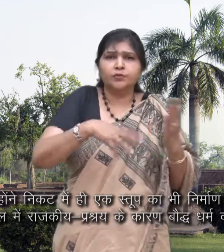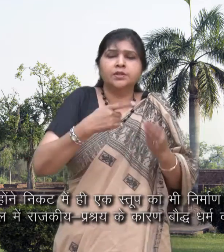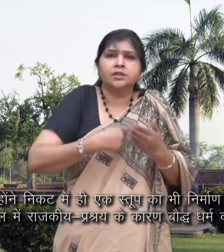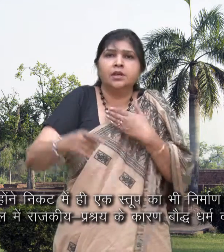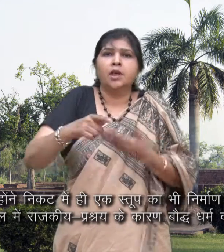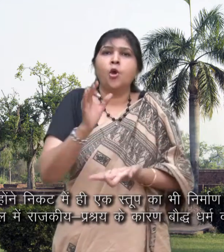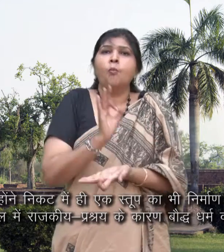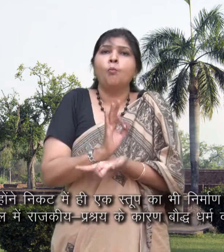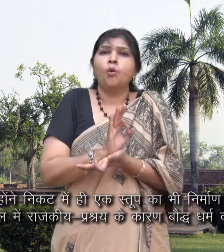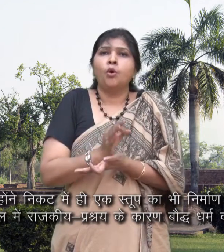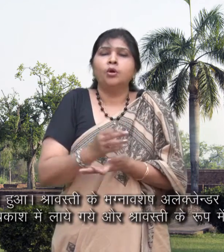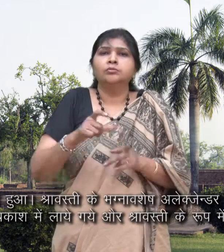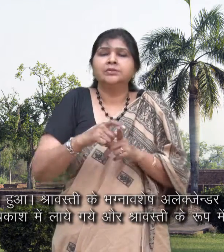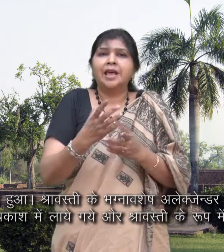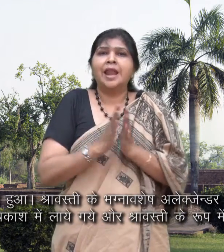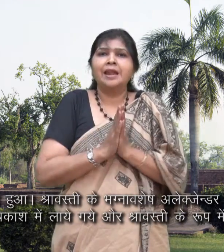बौद्ध धर्म का अत्यधिक प्रचार प्रसार हुआ।